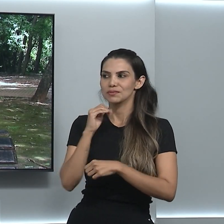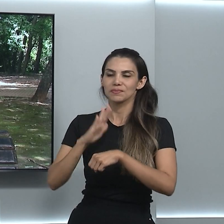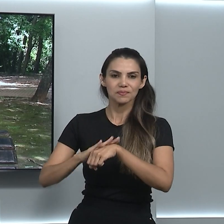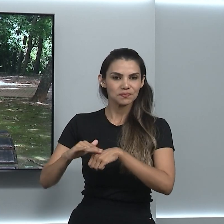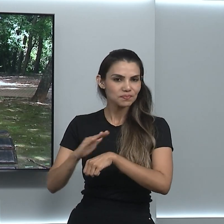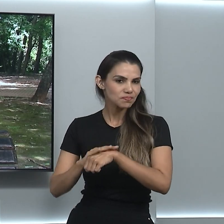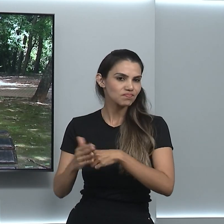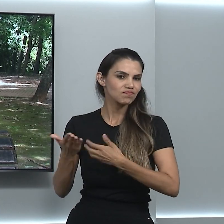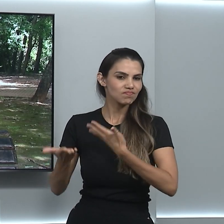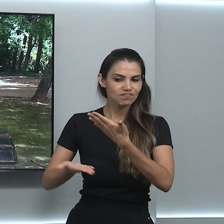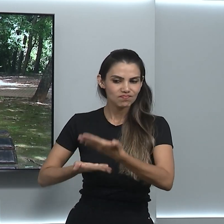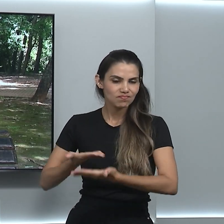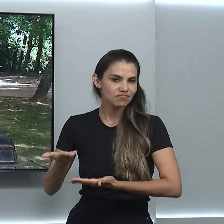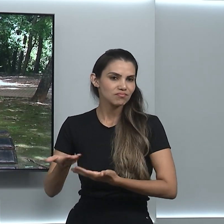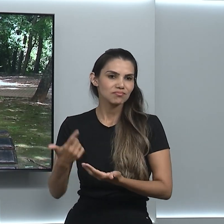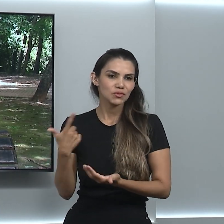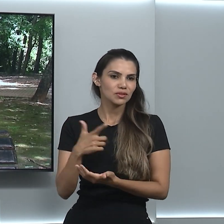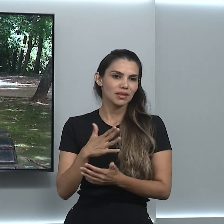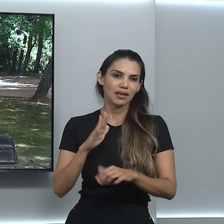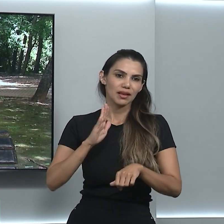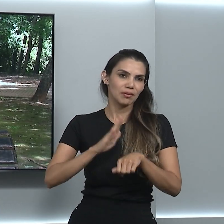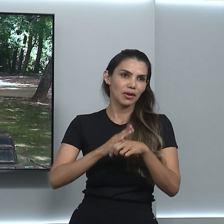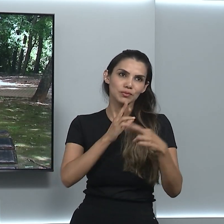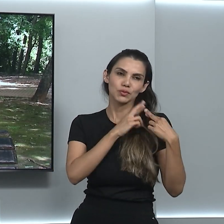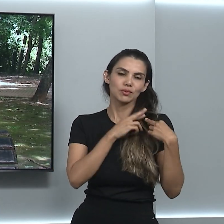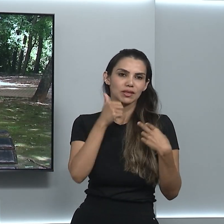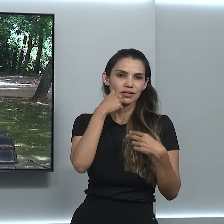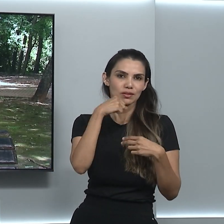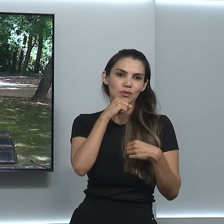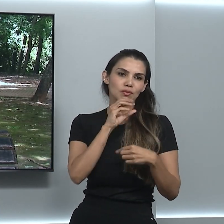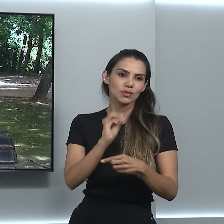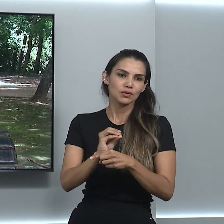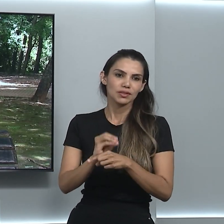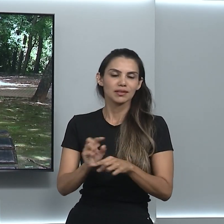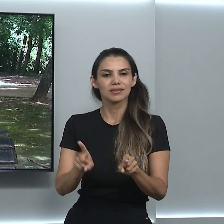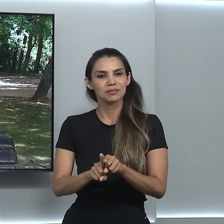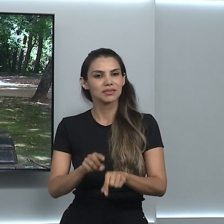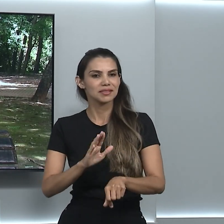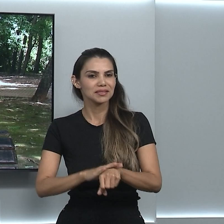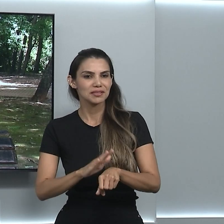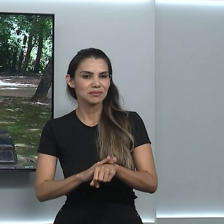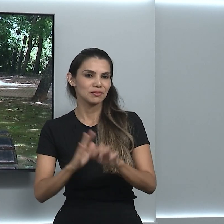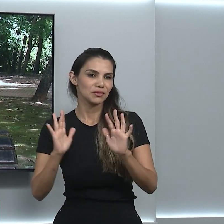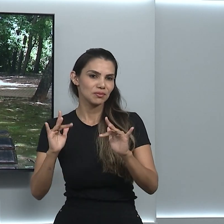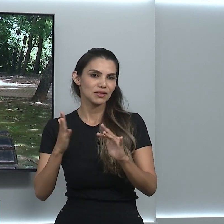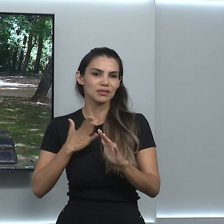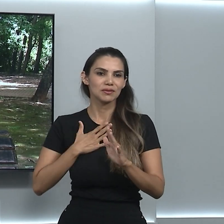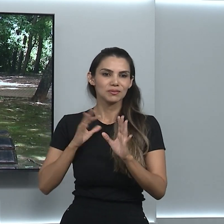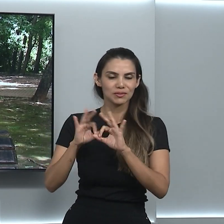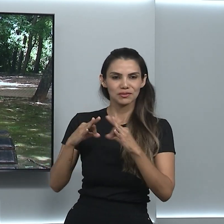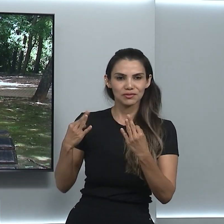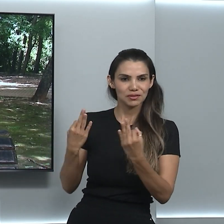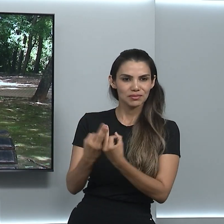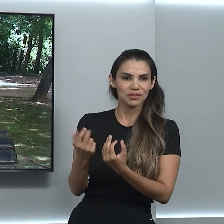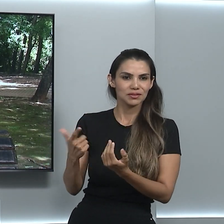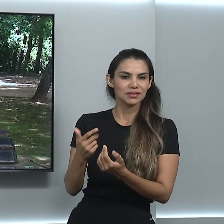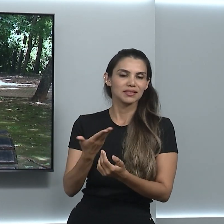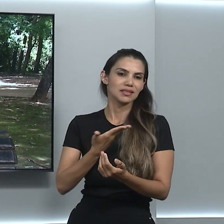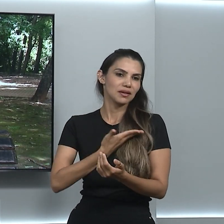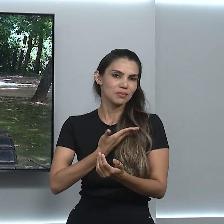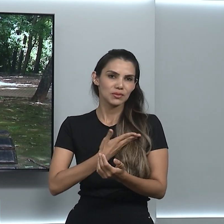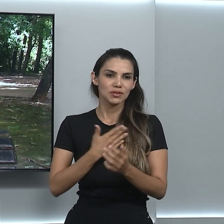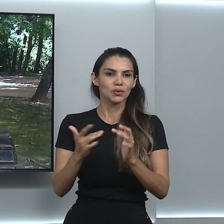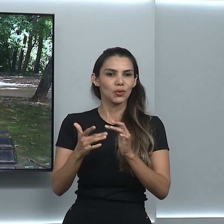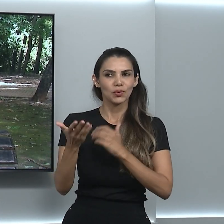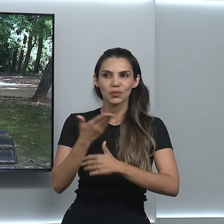a convivência fica por conta da minha mãe. Não tenho tempo para o meu namorado, não tenho tempo para minha família, não tenho tempo para meus amigos,